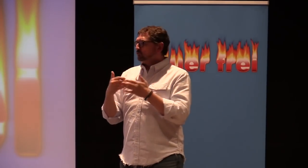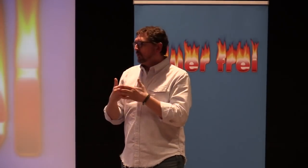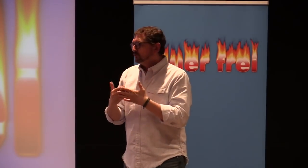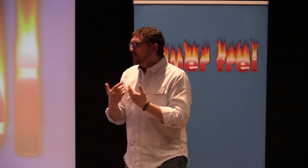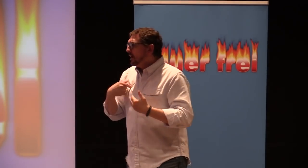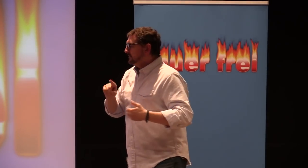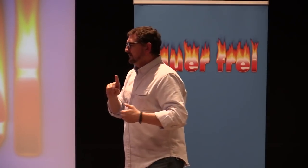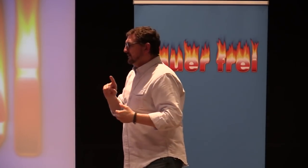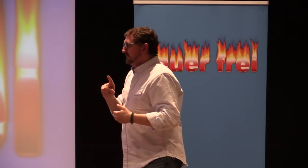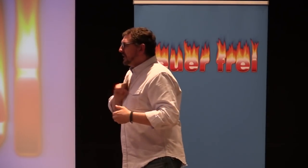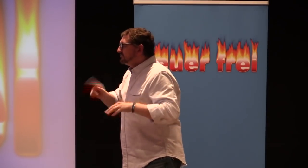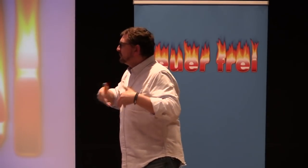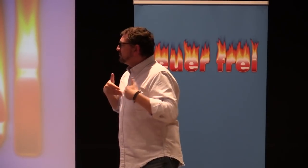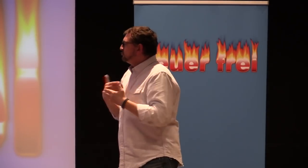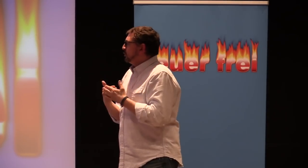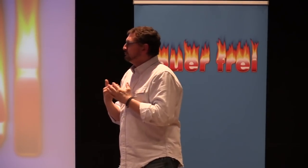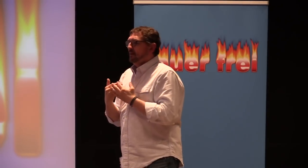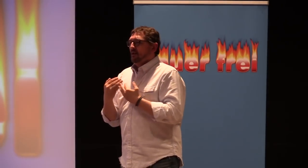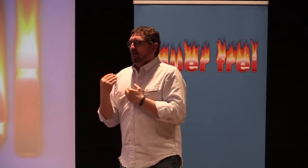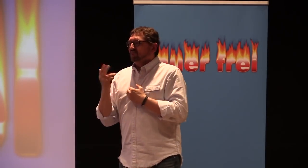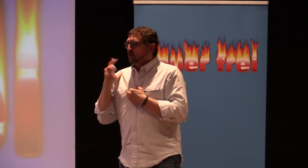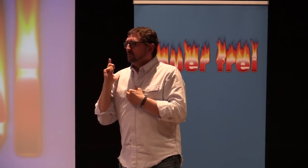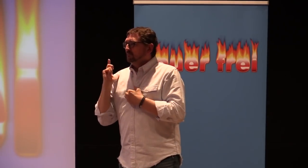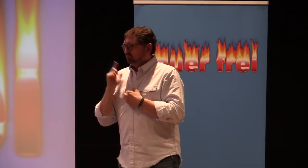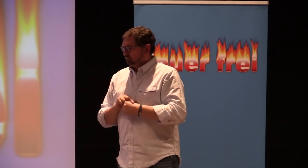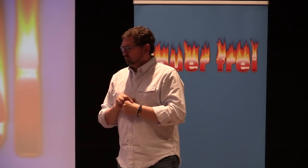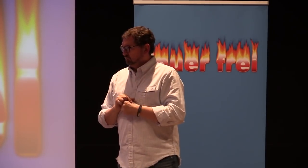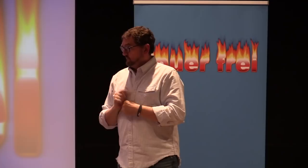und möchte Veränderungen herbeiführen, warum ist das nicht so?